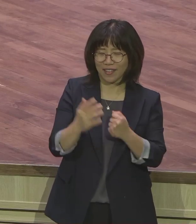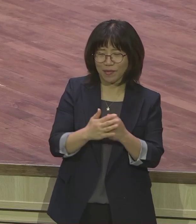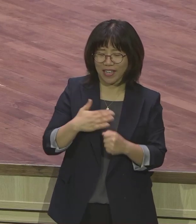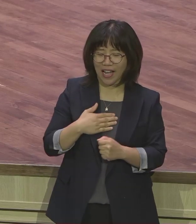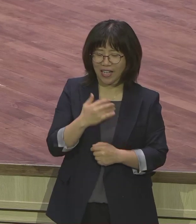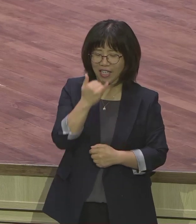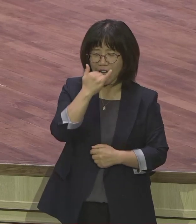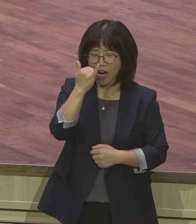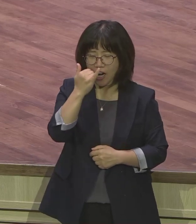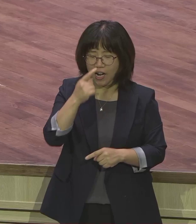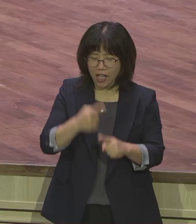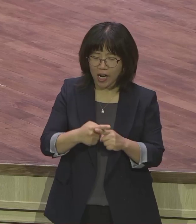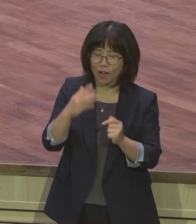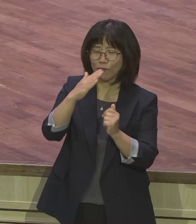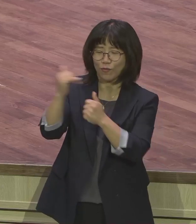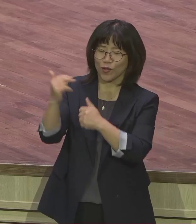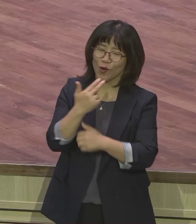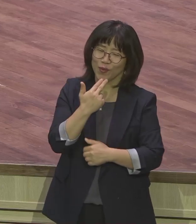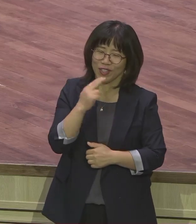자다